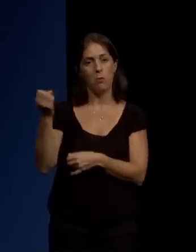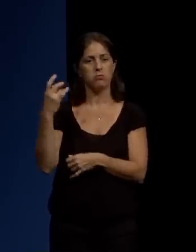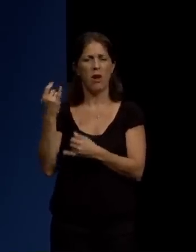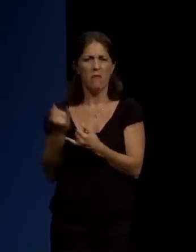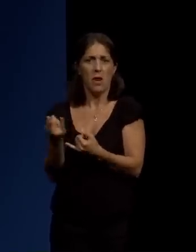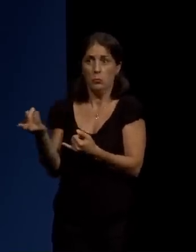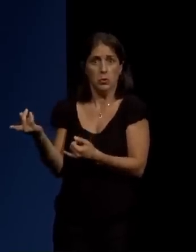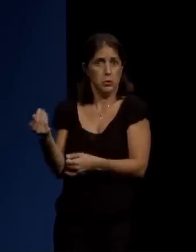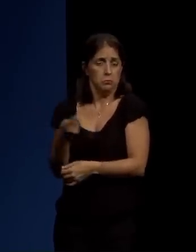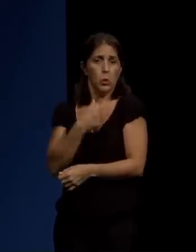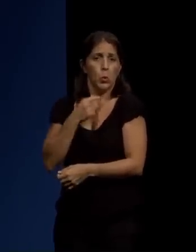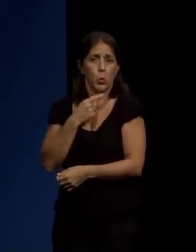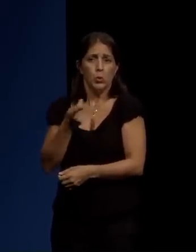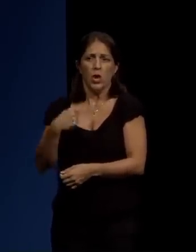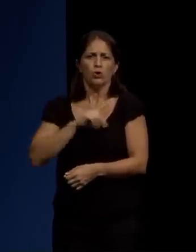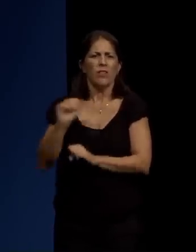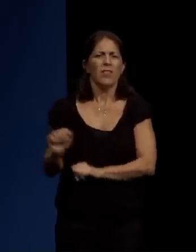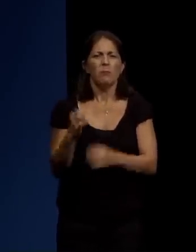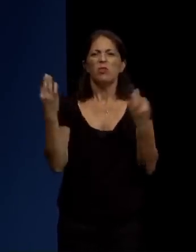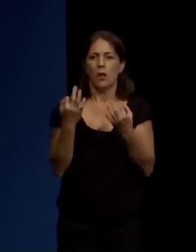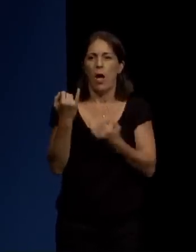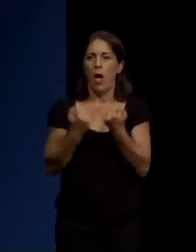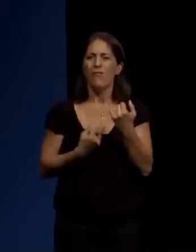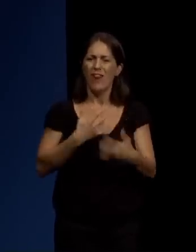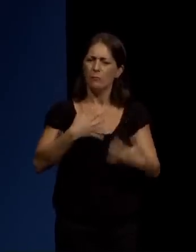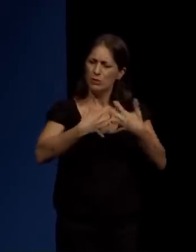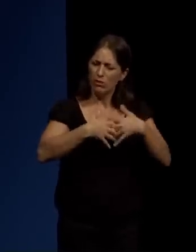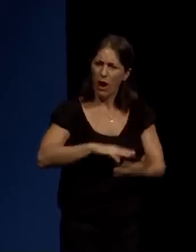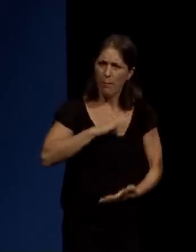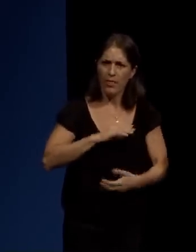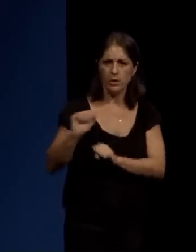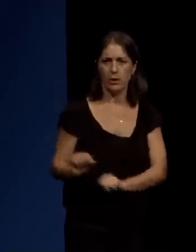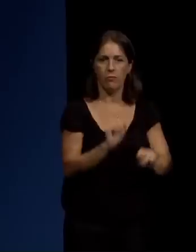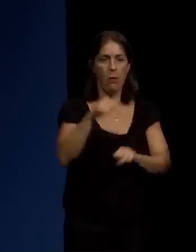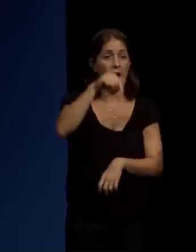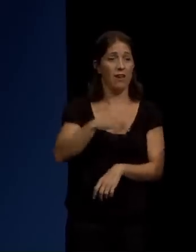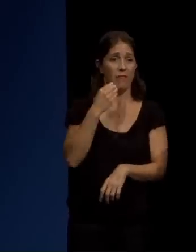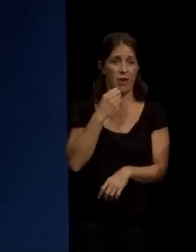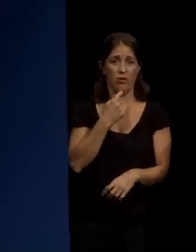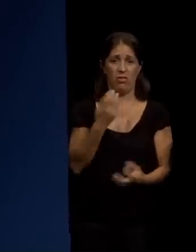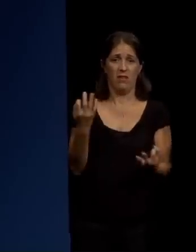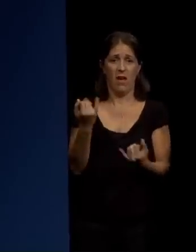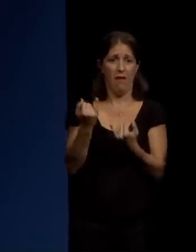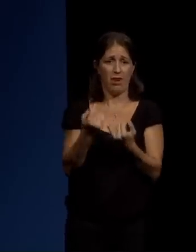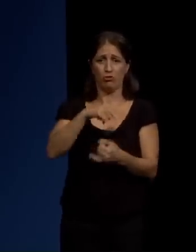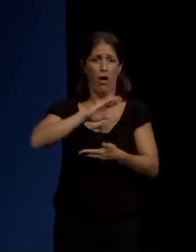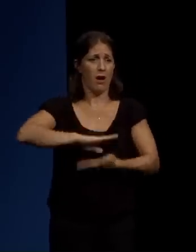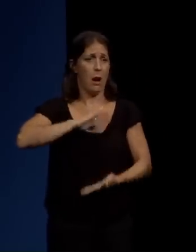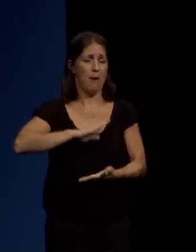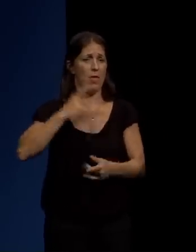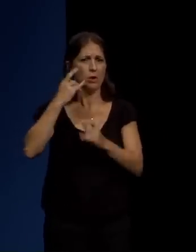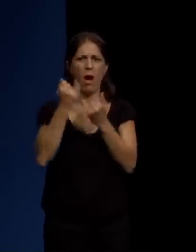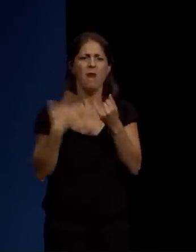gusta ao Partido Popular, senón que defendemos a capacidade industrial deste país, que vos vou dicir en Ferrol. Defendemos a potencia que podemos ser no